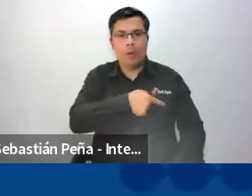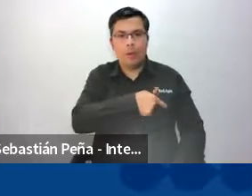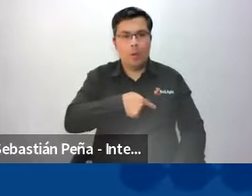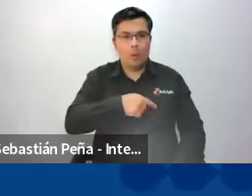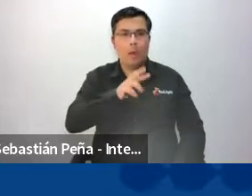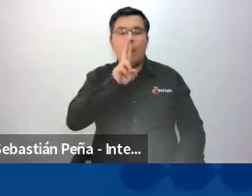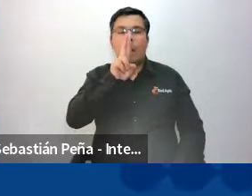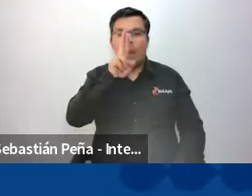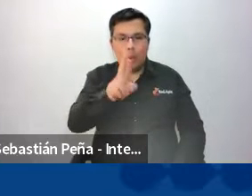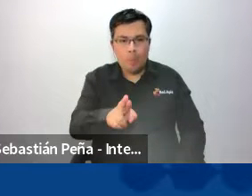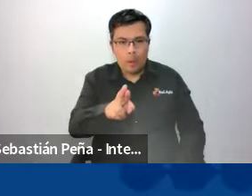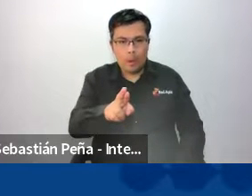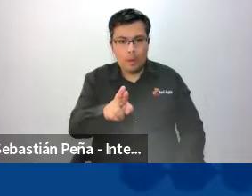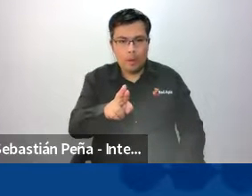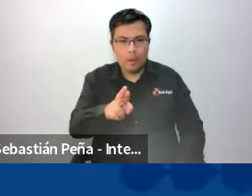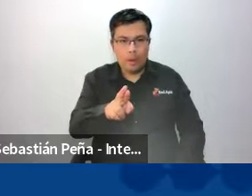y que